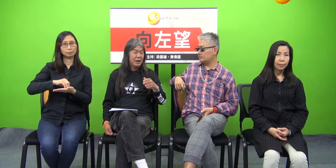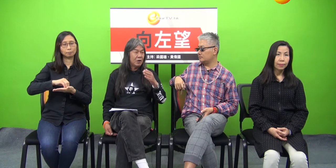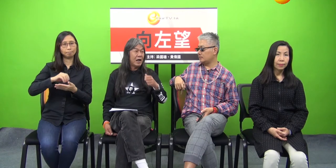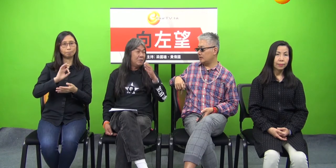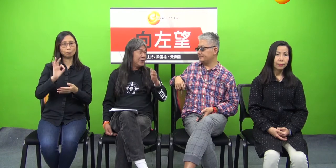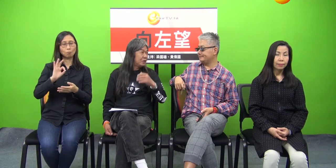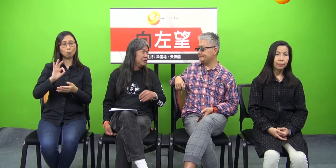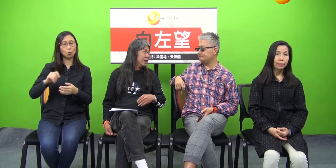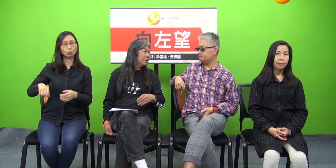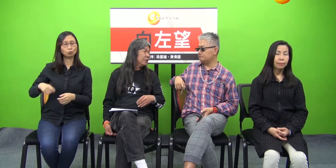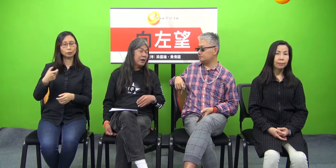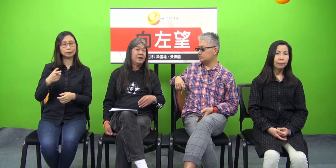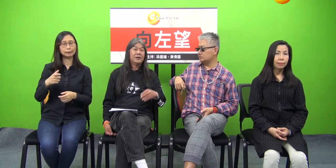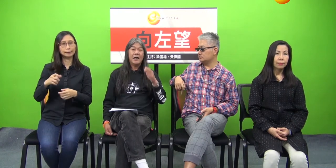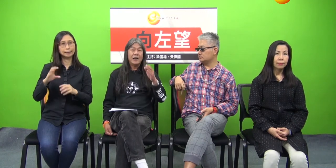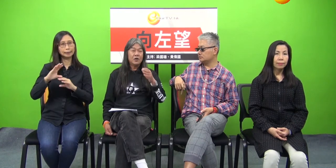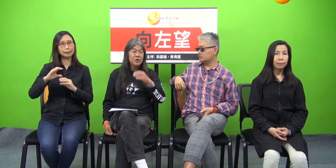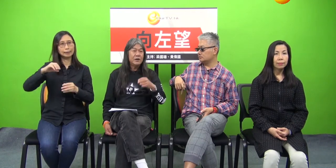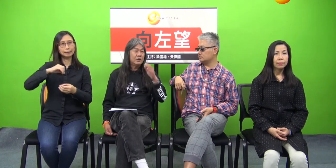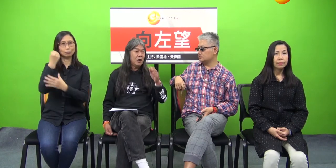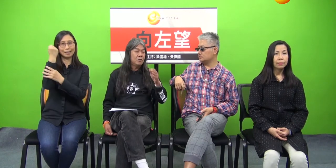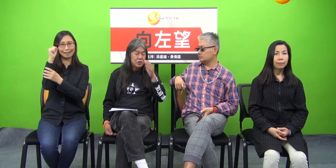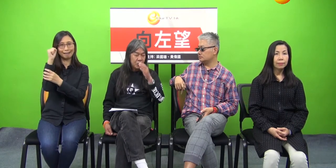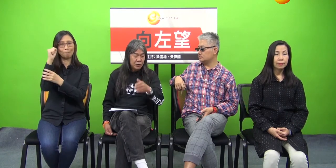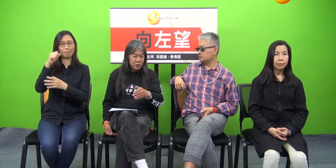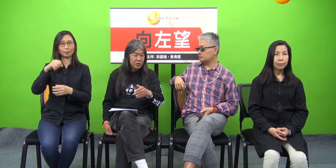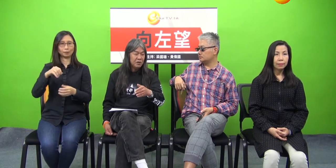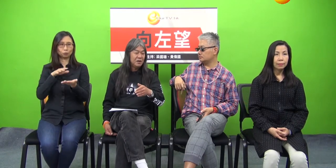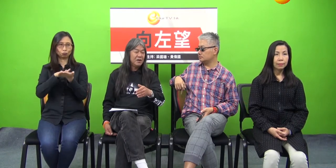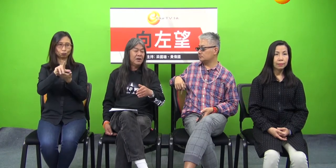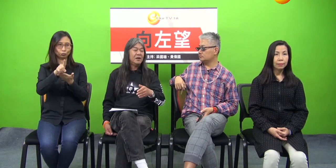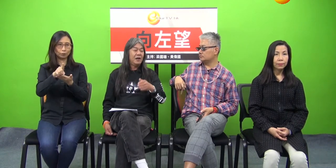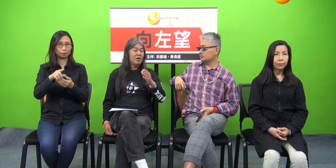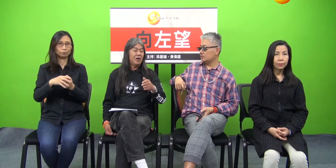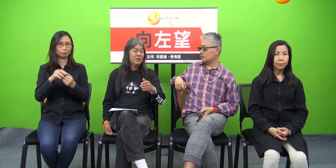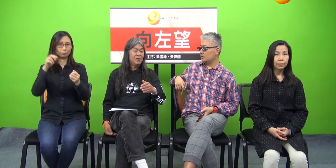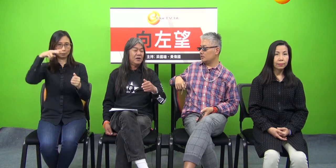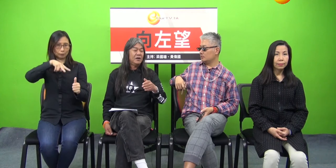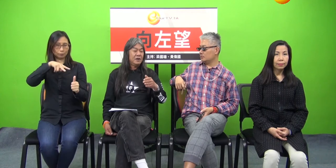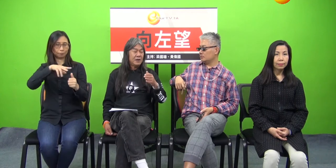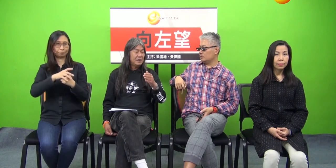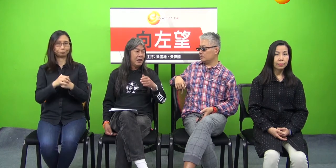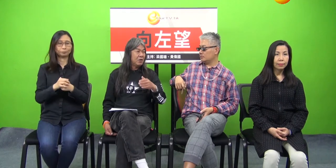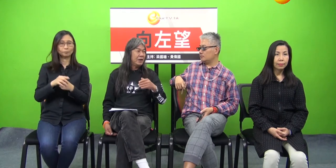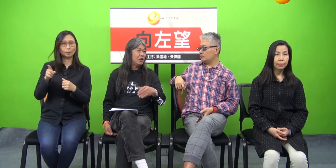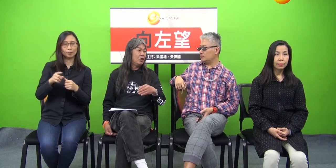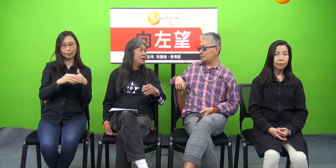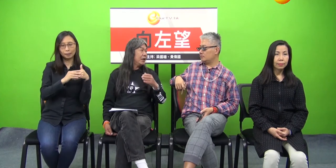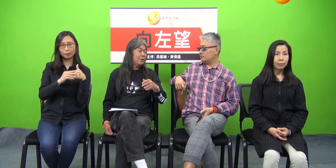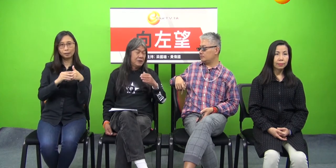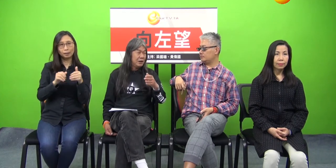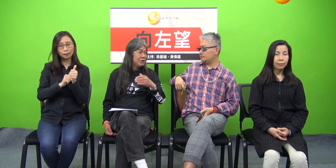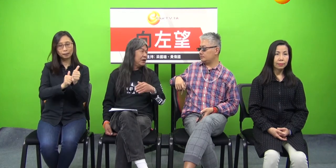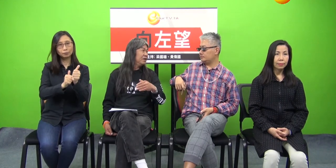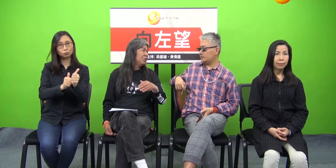實行一個革命的專政。OK， 但係呢個專政將會隨住呢一個生產關係嘅改變，即係